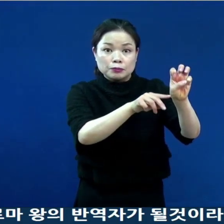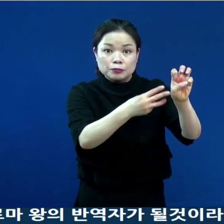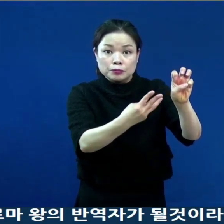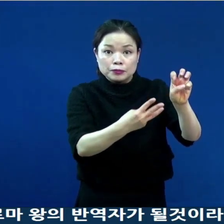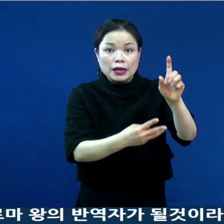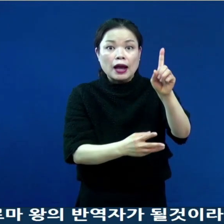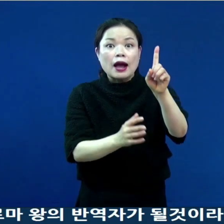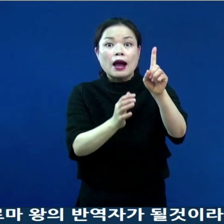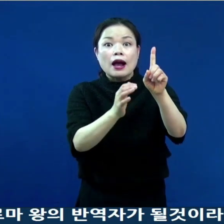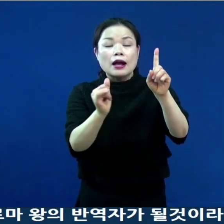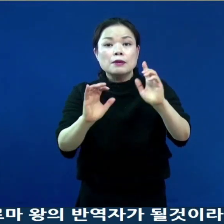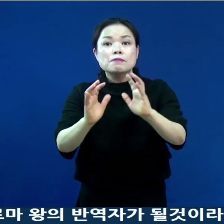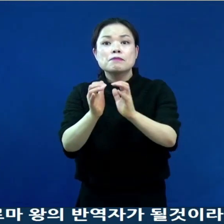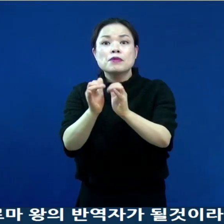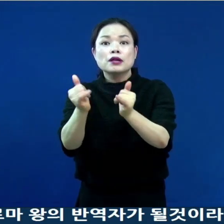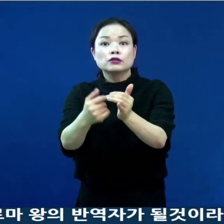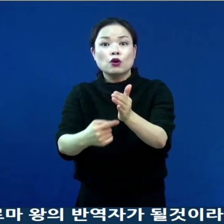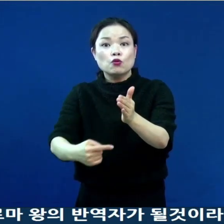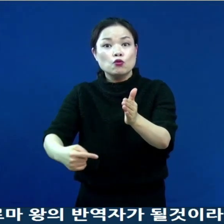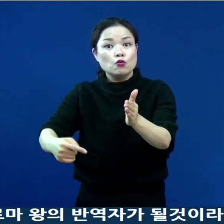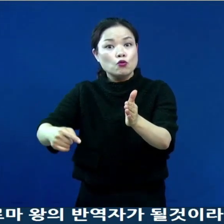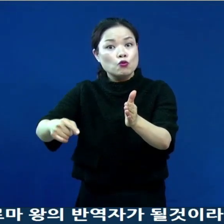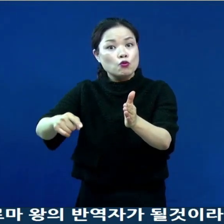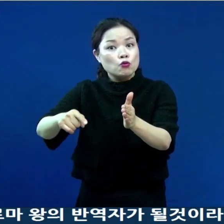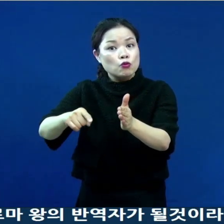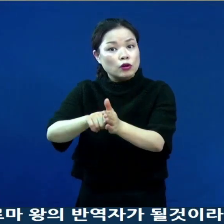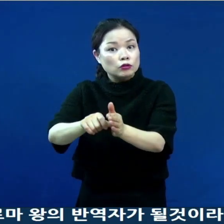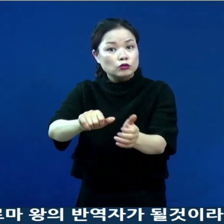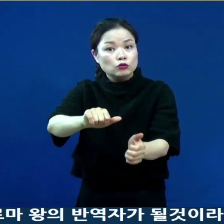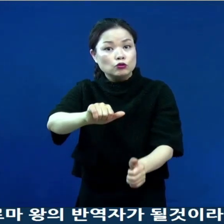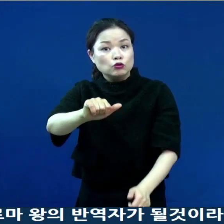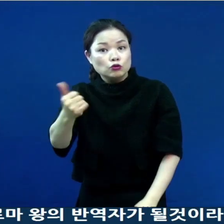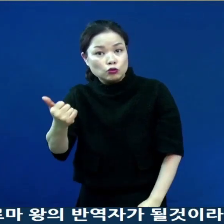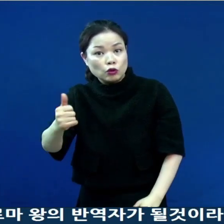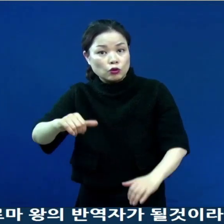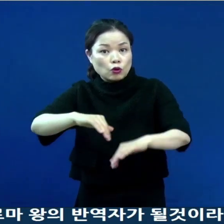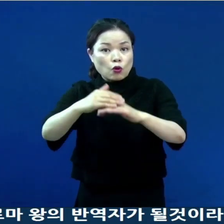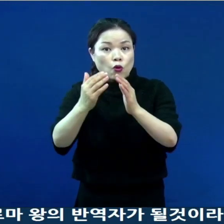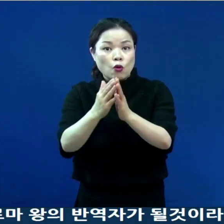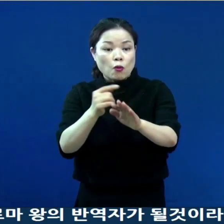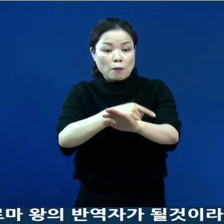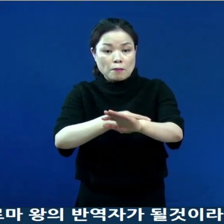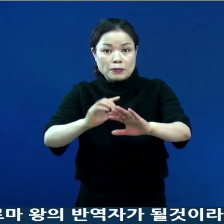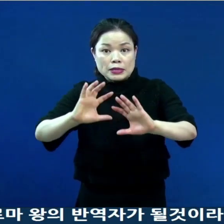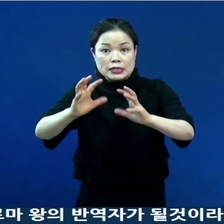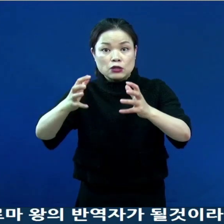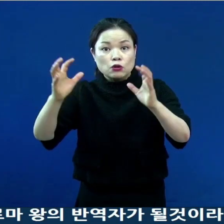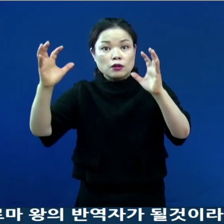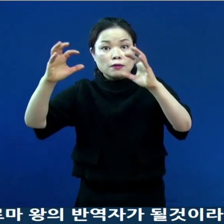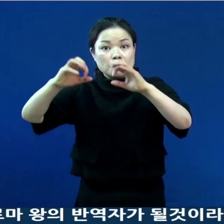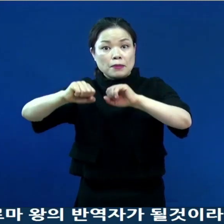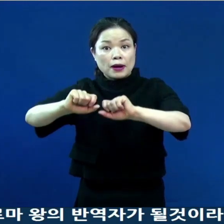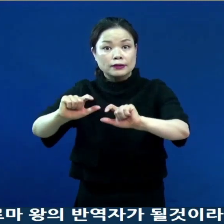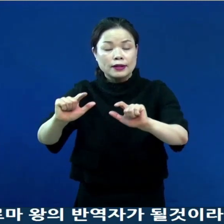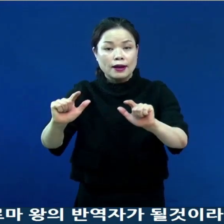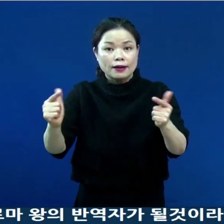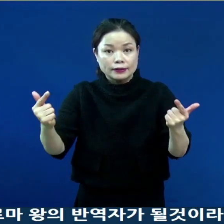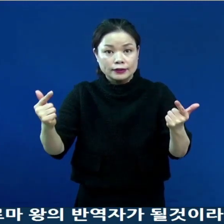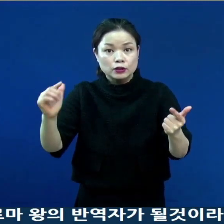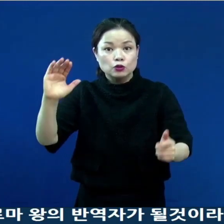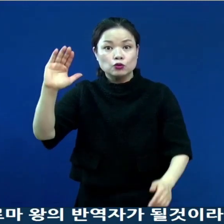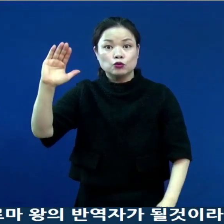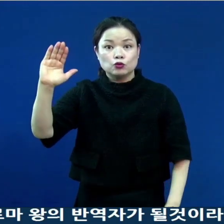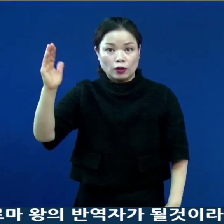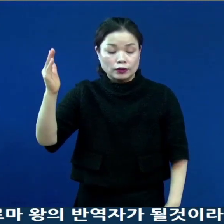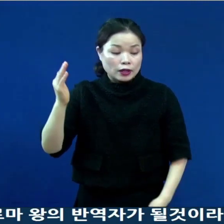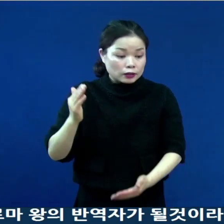한 사람이 백성을 위하여 죽어서 온 민족이 망하지 않게 되는